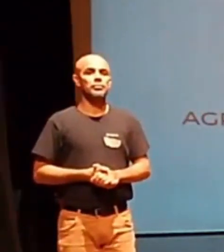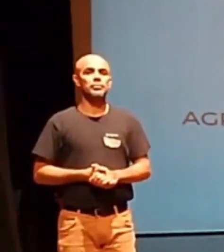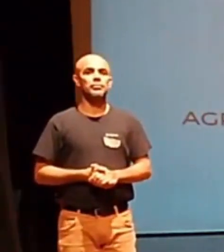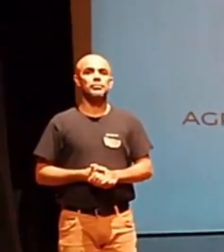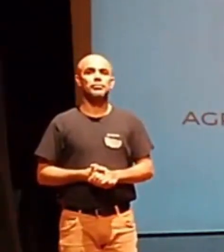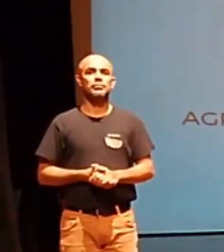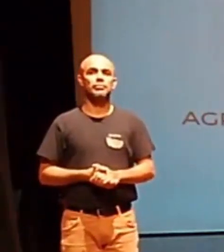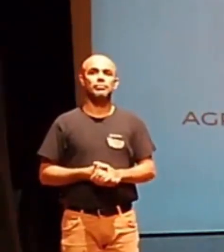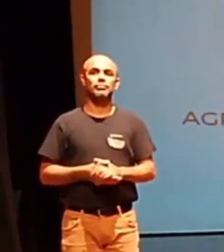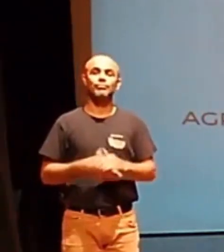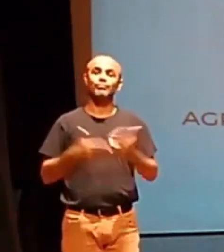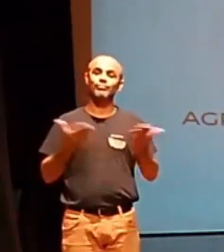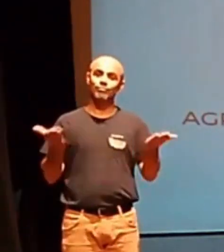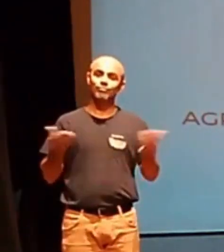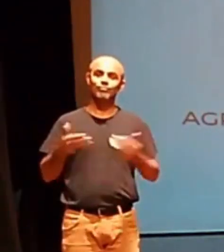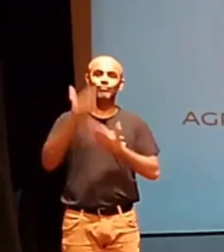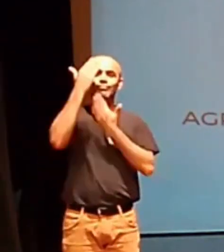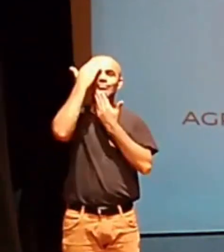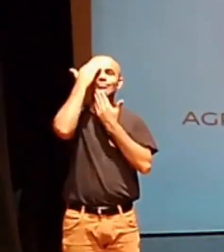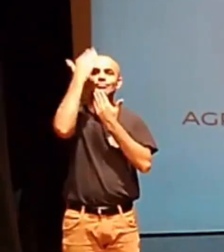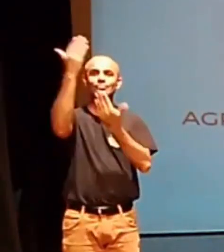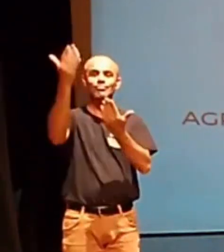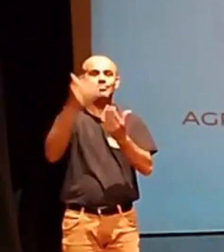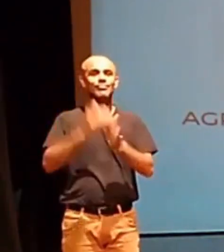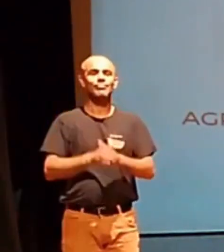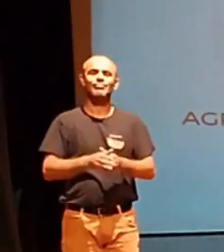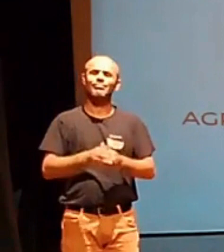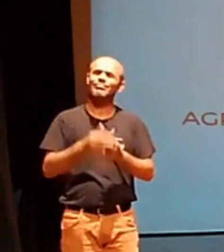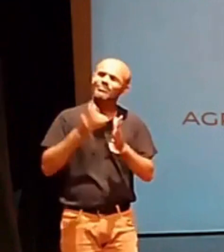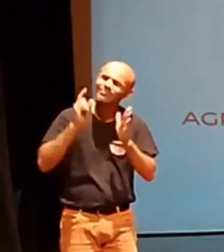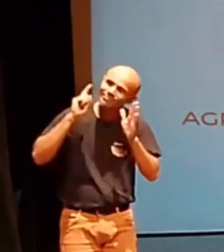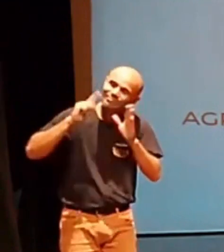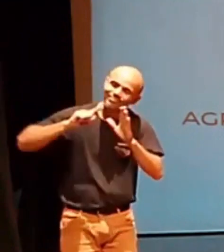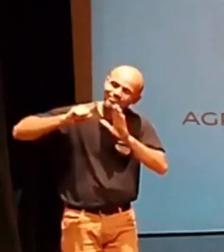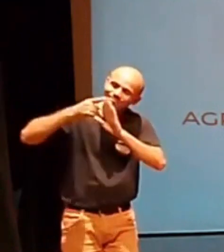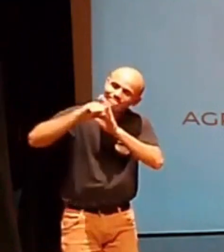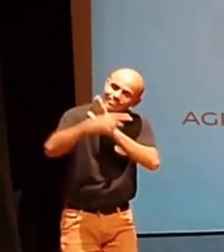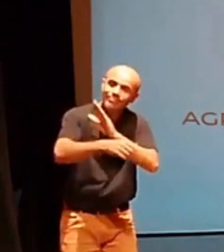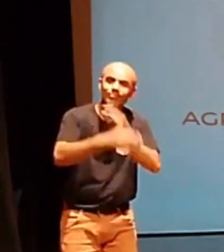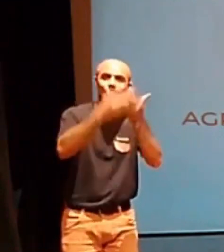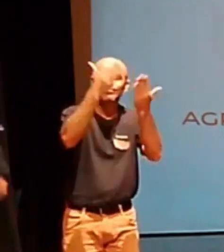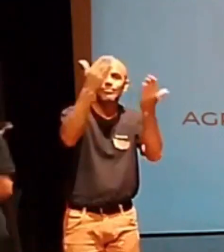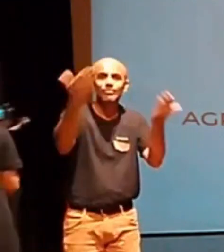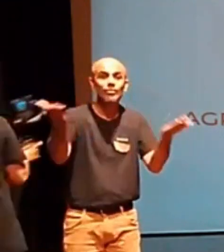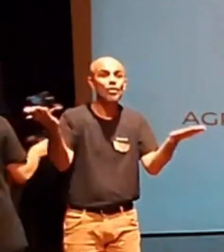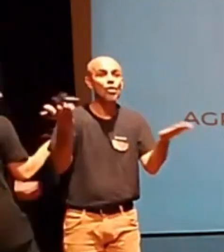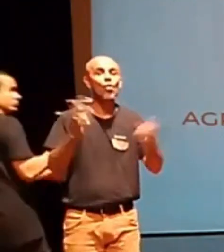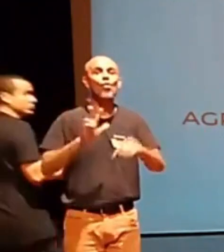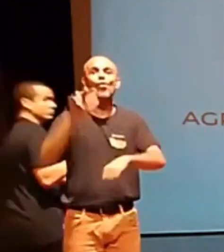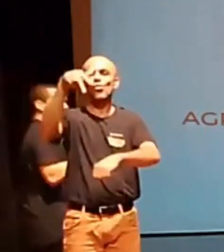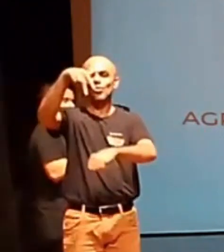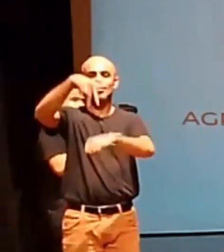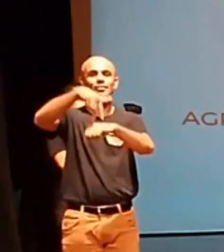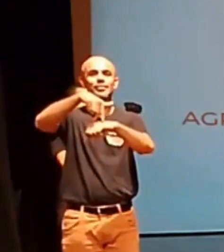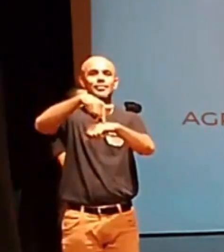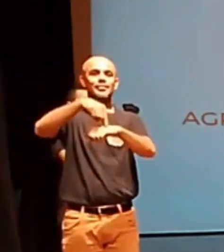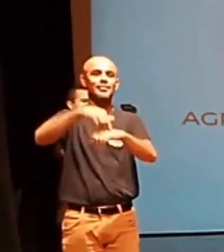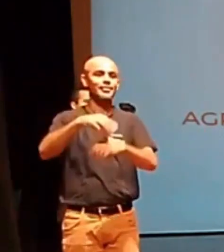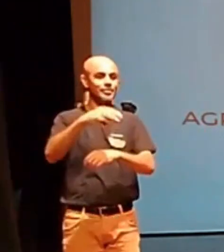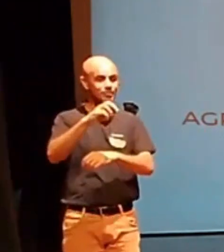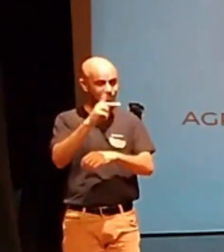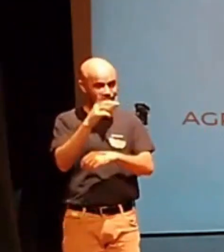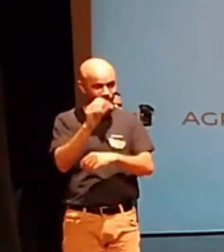E é isso. Meus agradecimentos infinitos a cada um de vocês que estiveram aqui hoje.